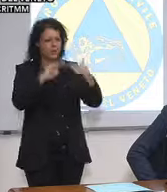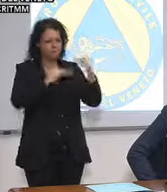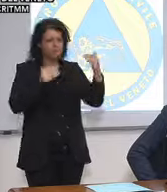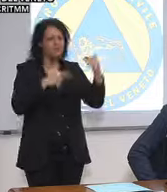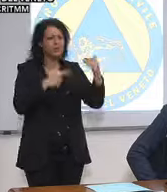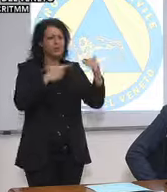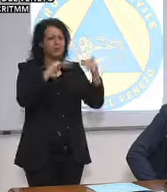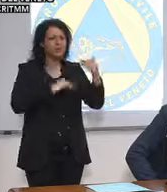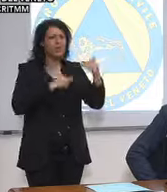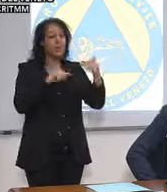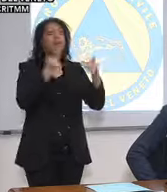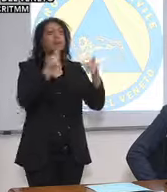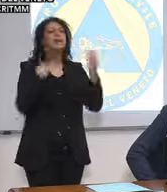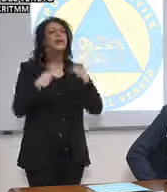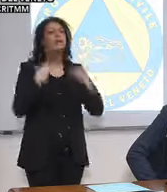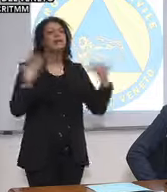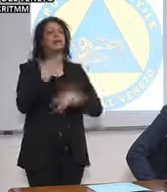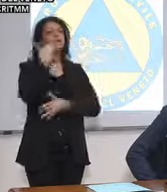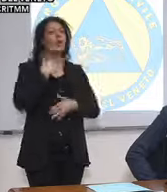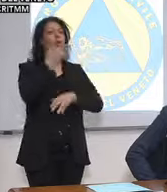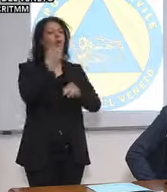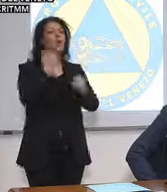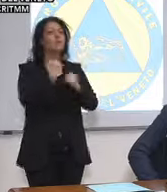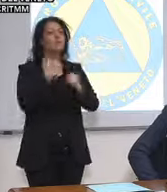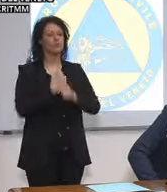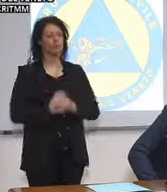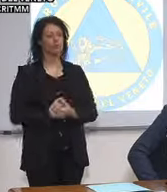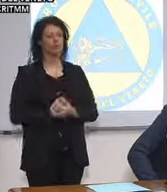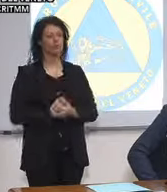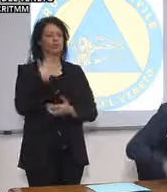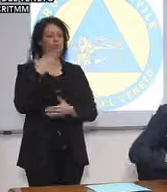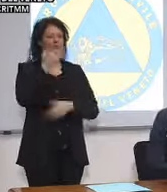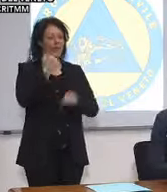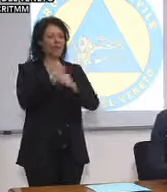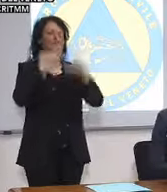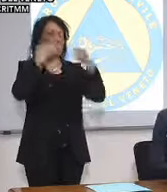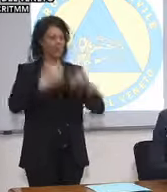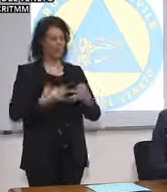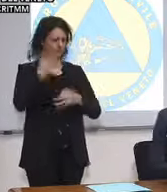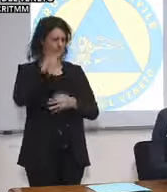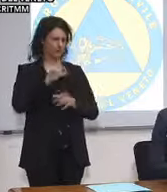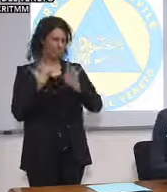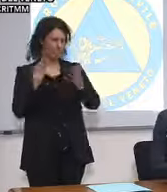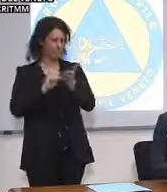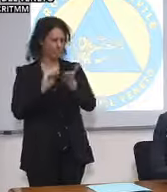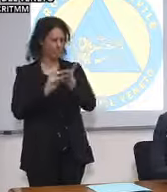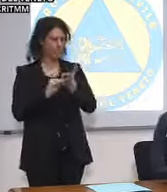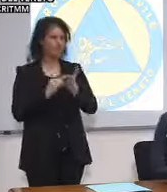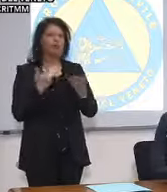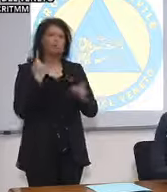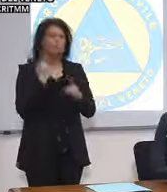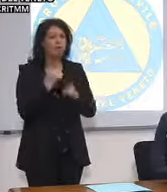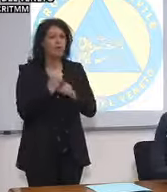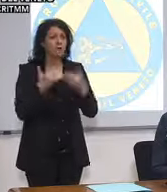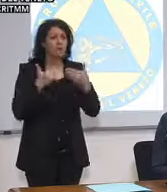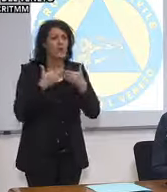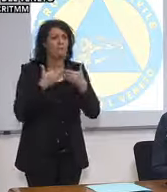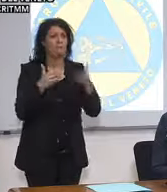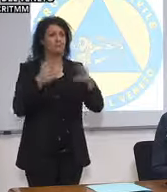la normalità in sicurezza, perché il nemico è sempre dietro l'angolo, ma bisogna fare in modo che si